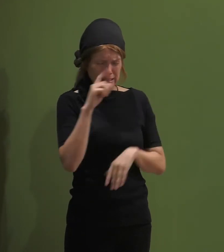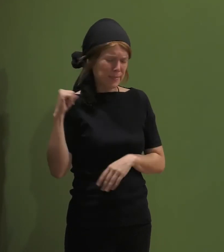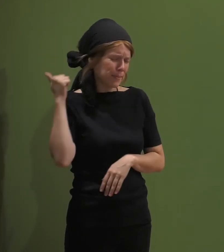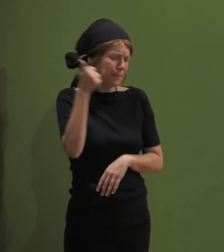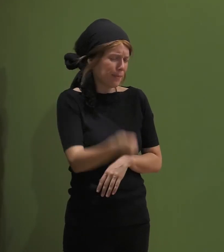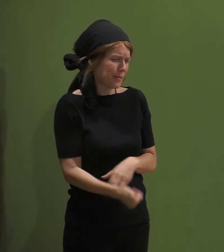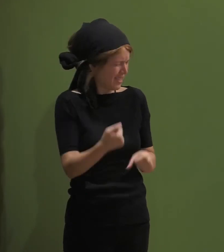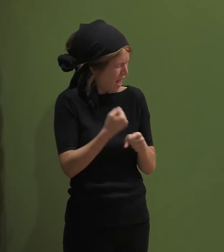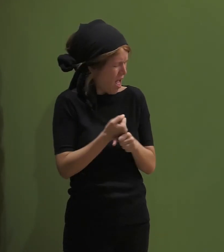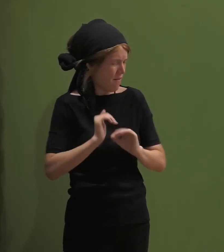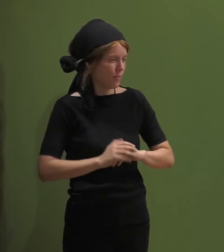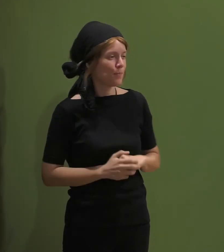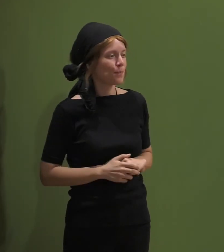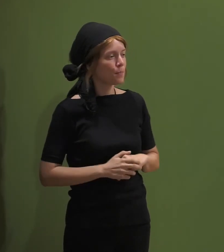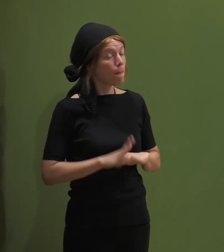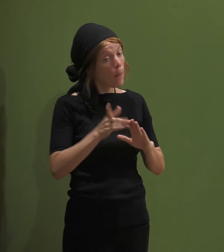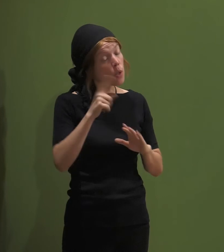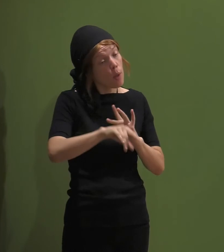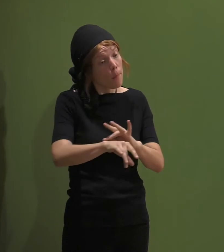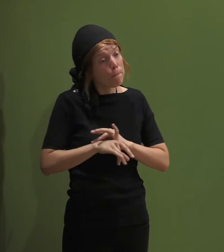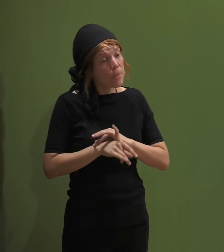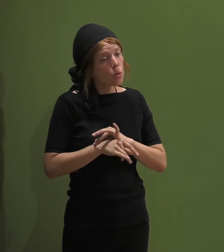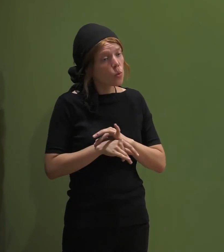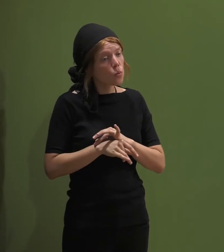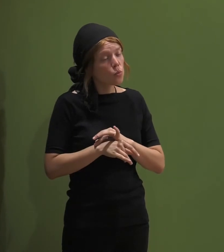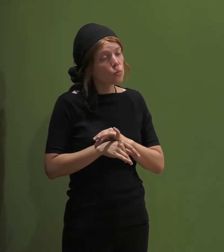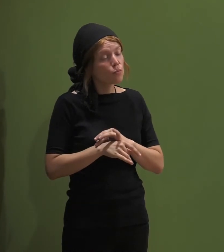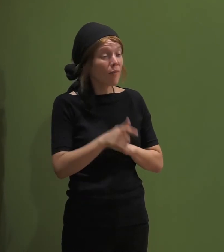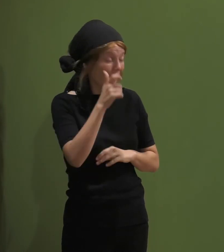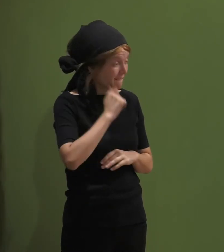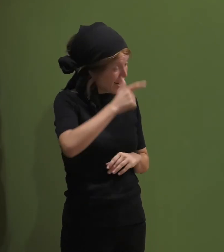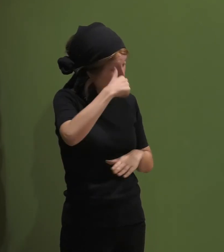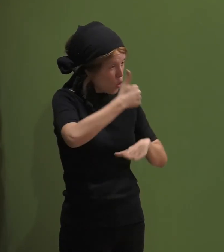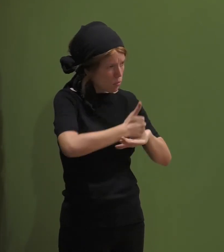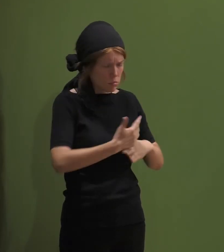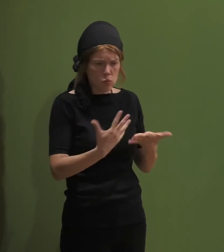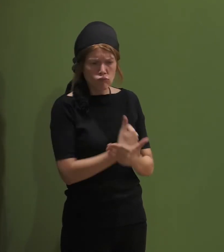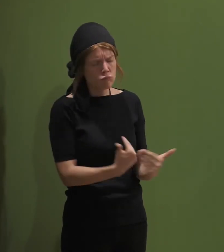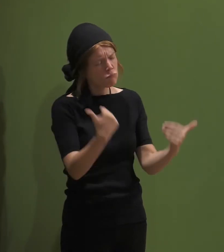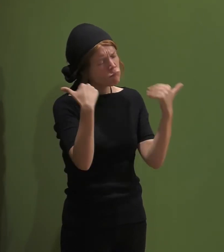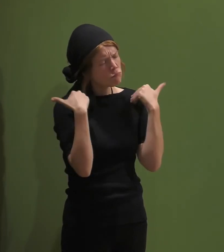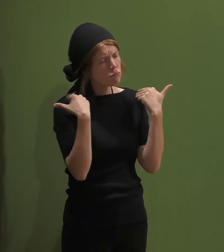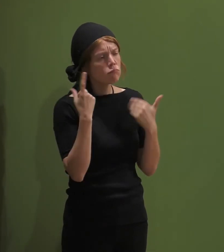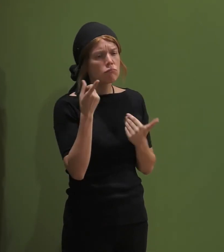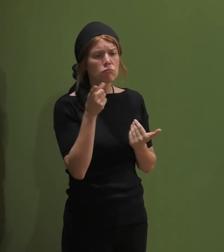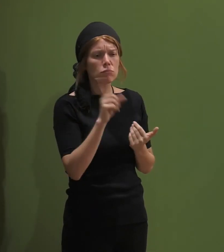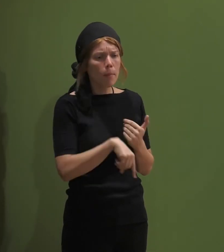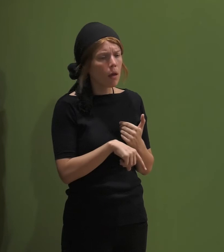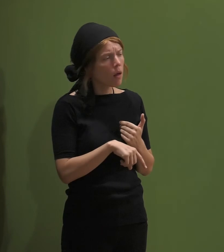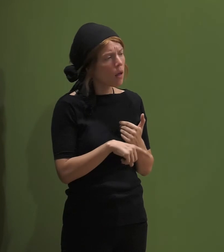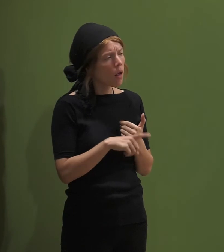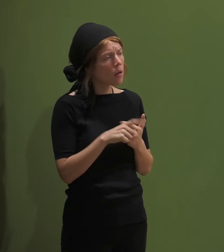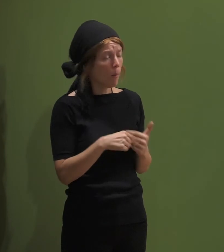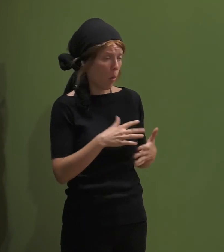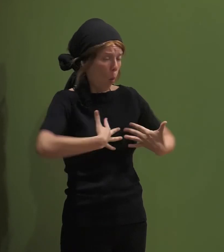¿no? Pero os invito y te invito, querido rector, a que con toda la responsabilidad del mundo y también con la